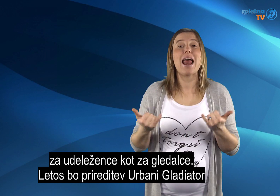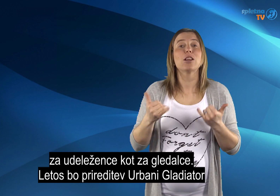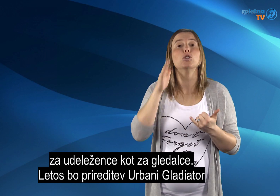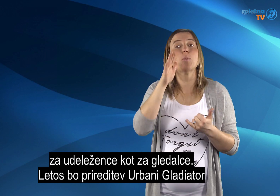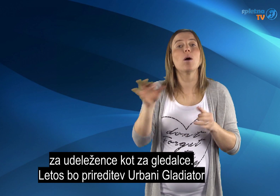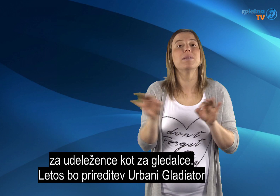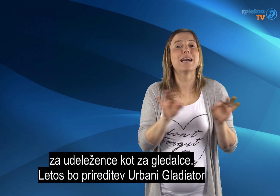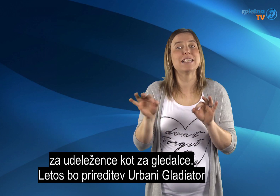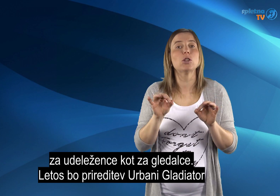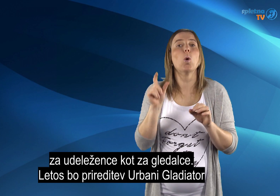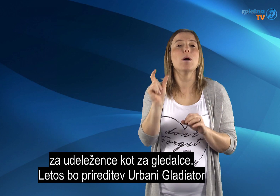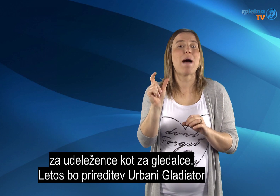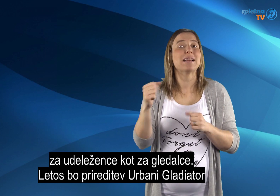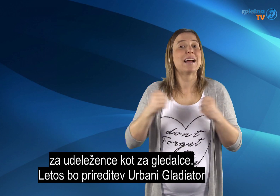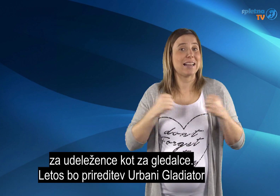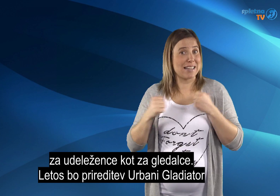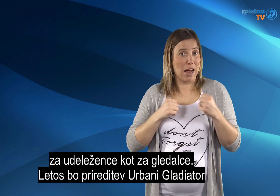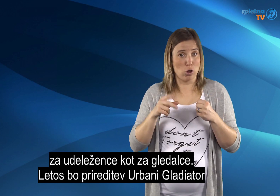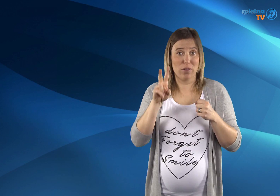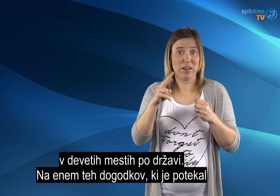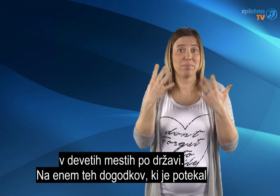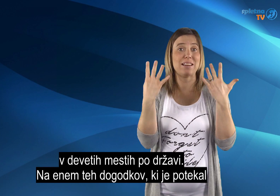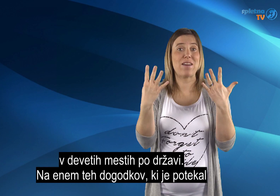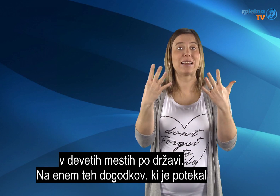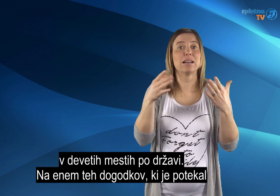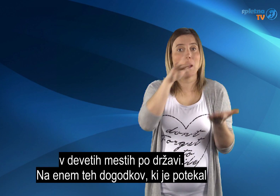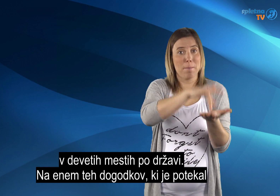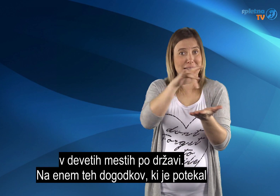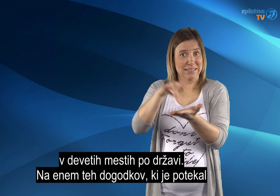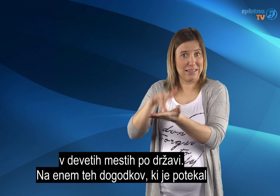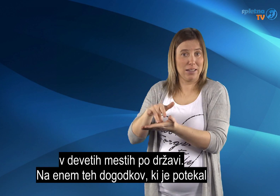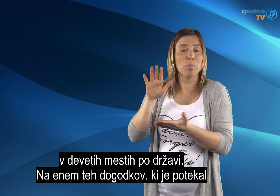Letos bo prireditev Urbani gladiator v 9 mestih po državi.